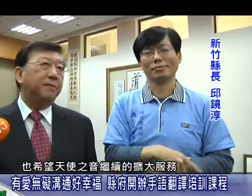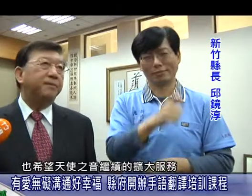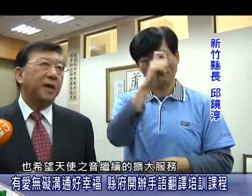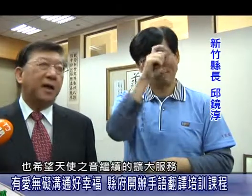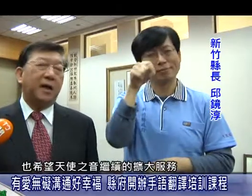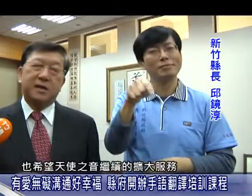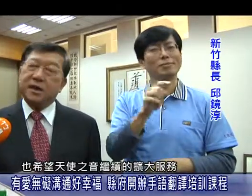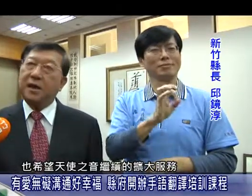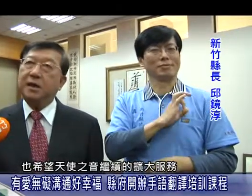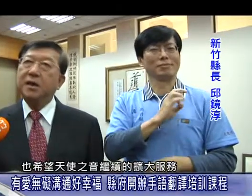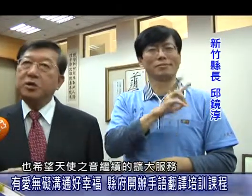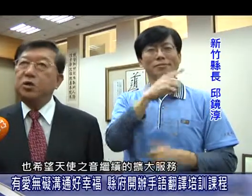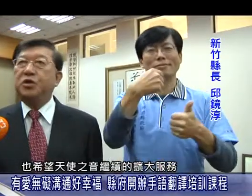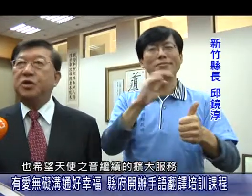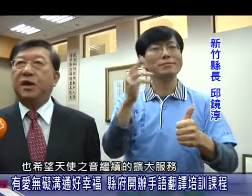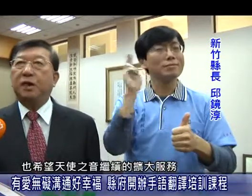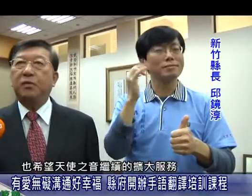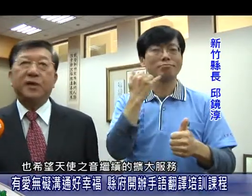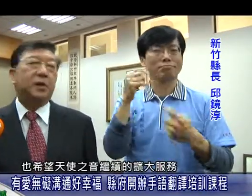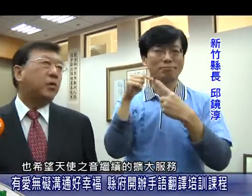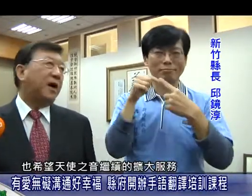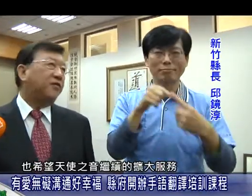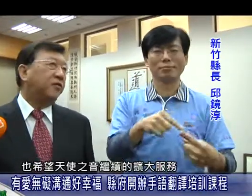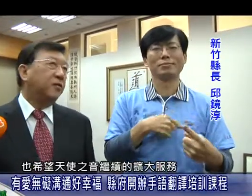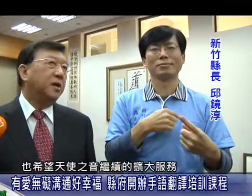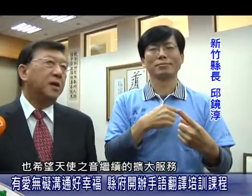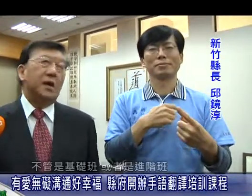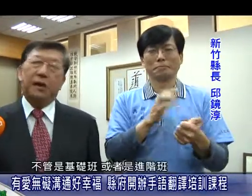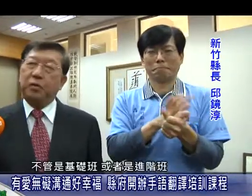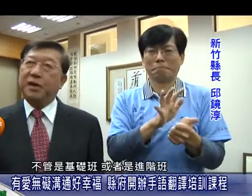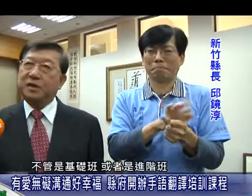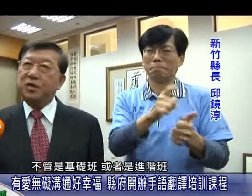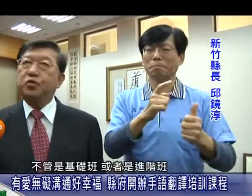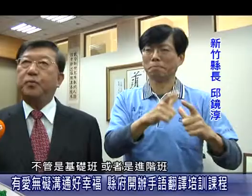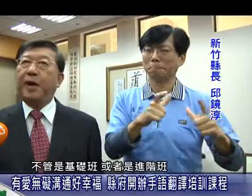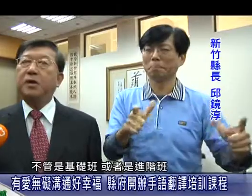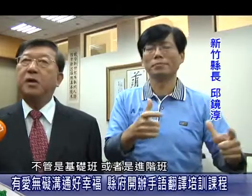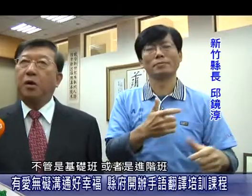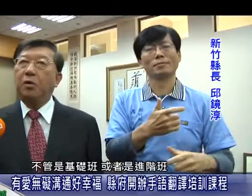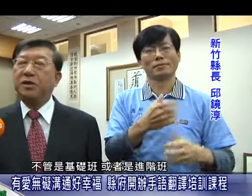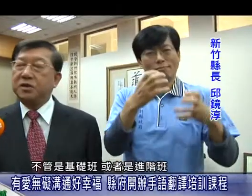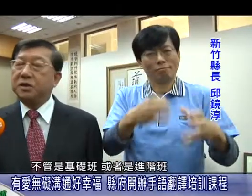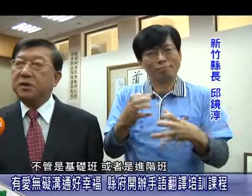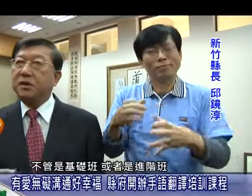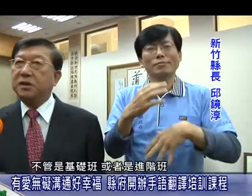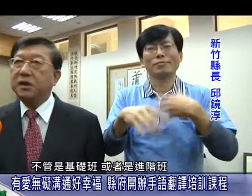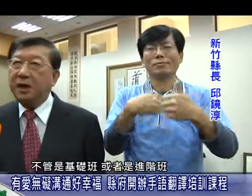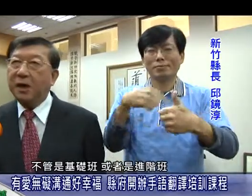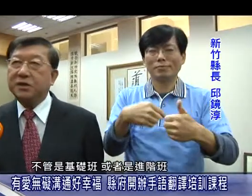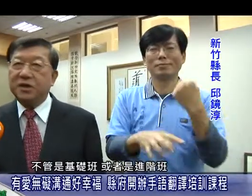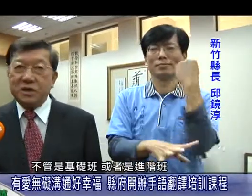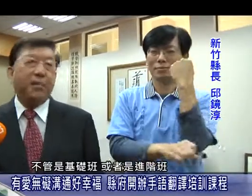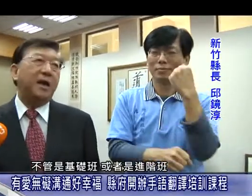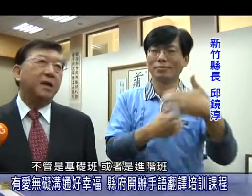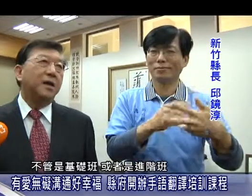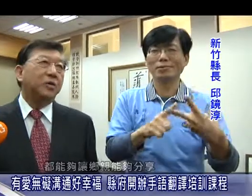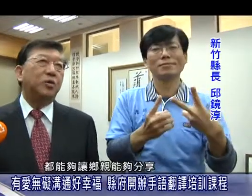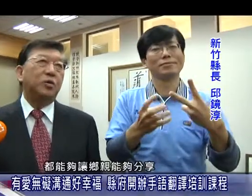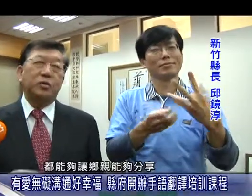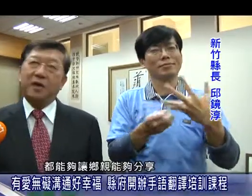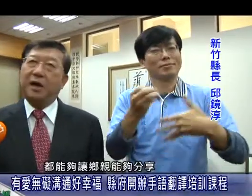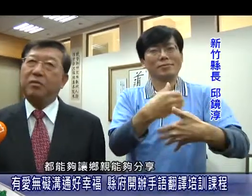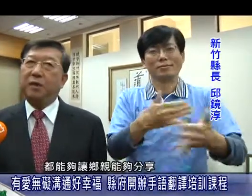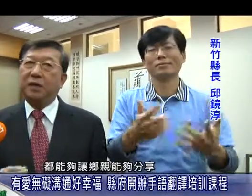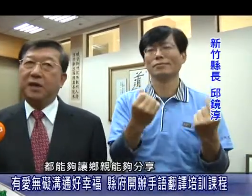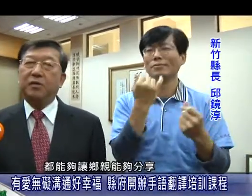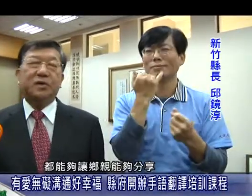使之音在继续的为了扩大服务不管是基础班或者是更 进阶 班 都